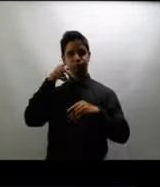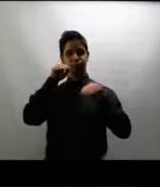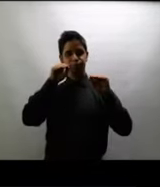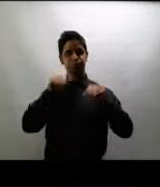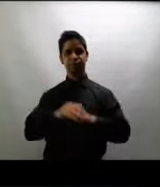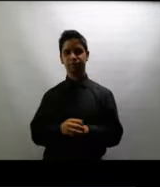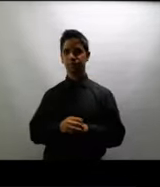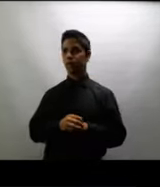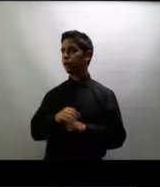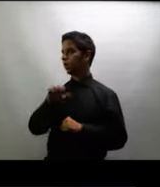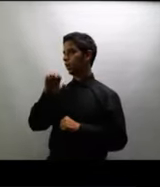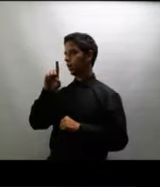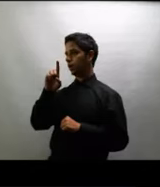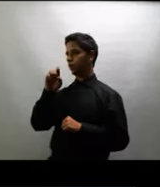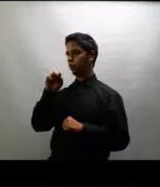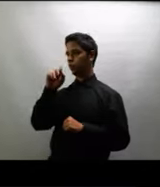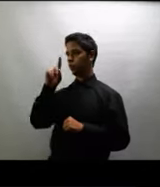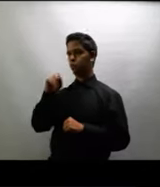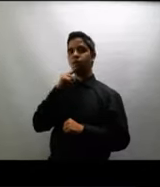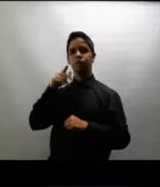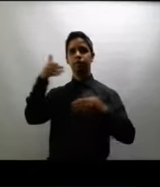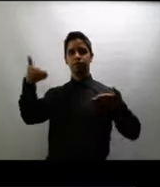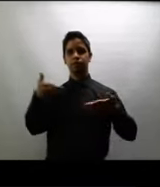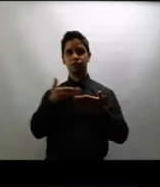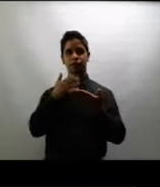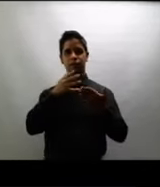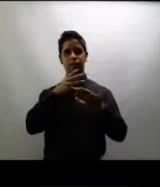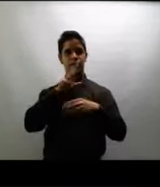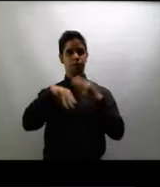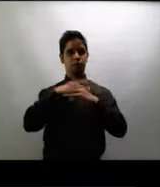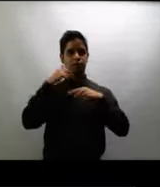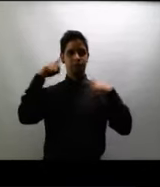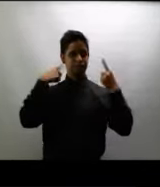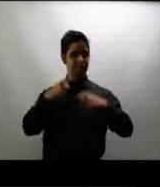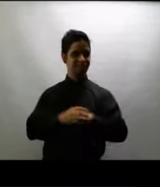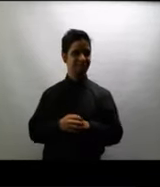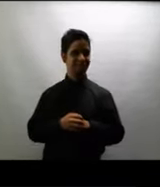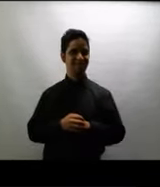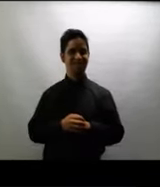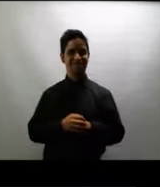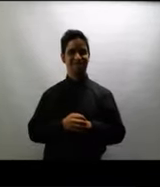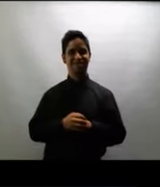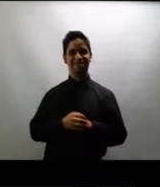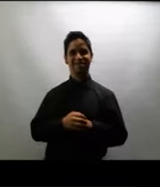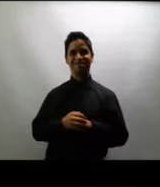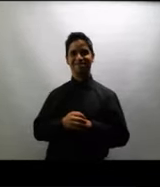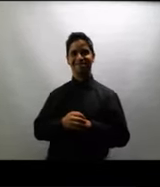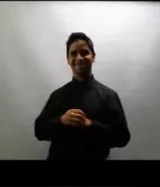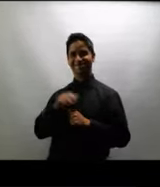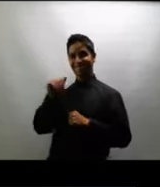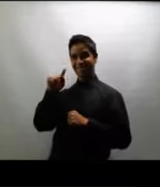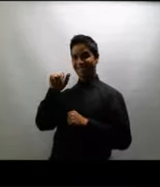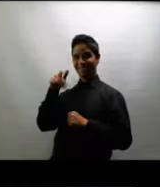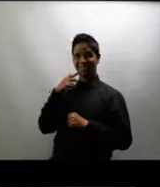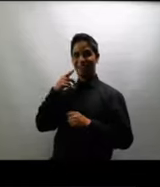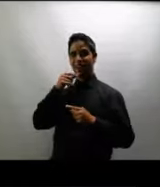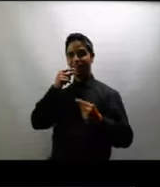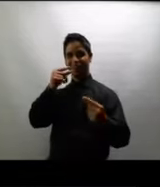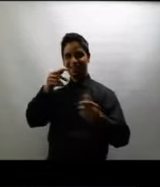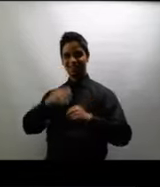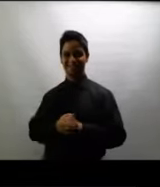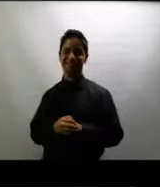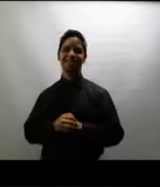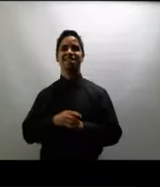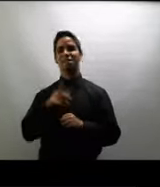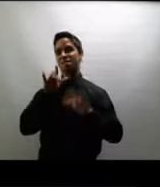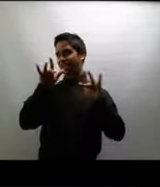Catequesis. Edmundo, bienvenido a la locura. Dilo rápido, muchas veces. Catequesis, no. Catequesis. Ya. Que el